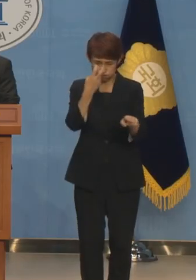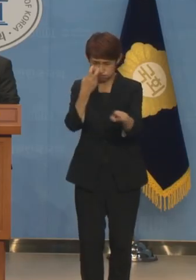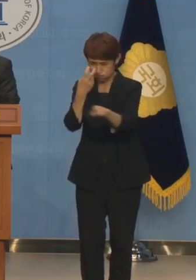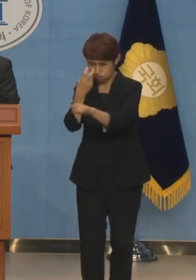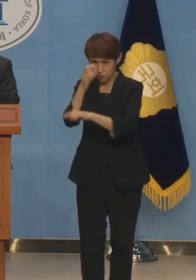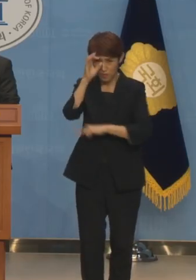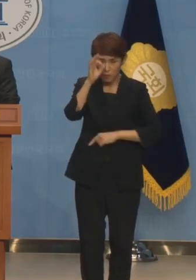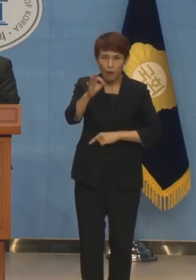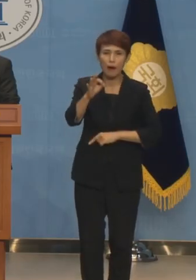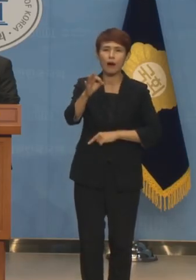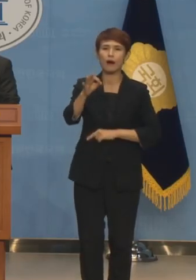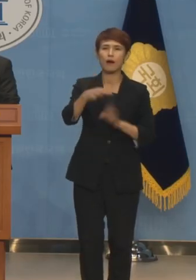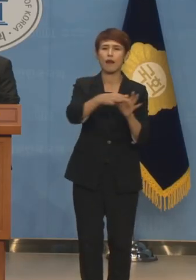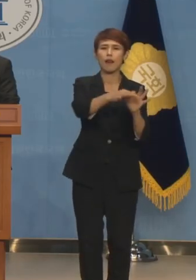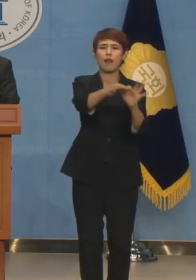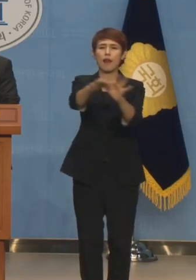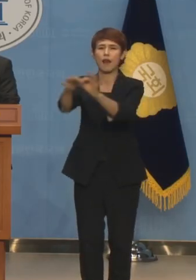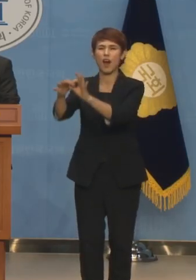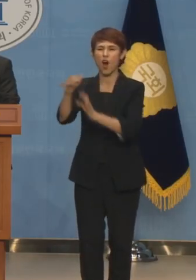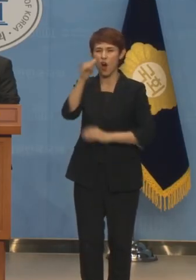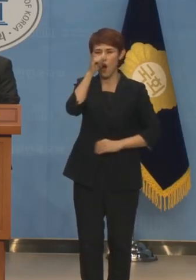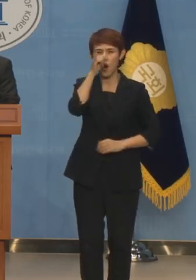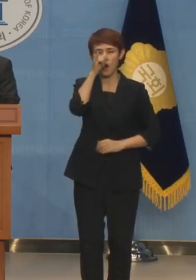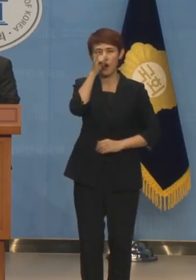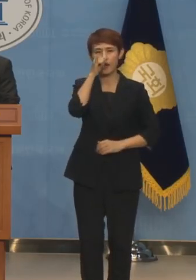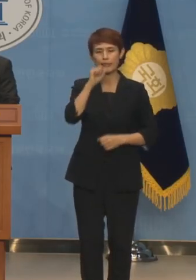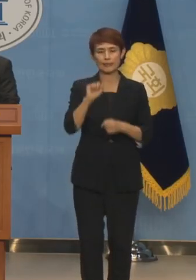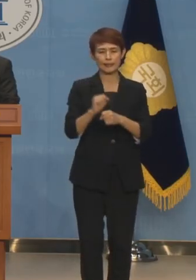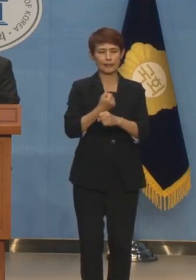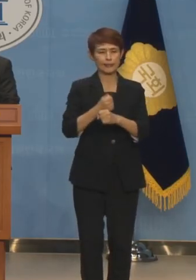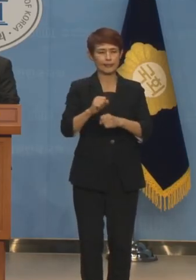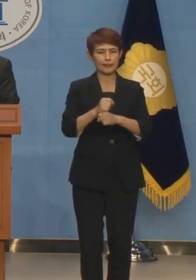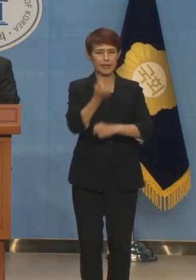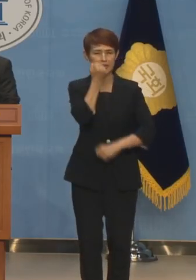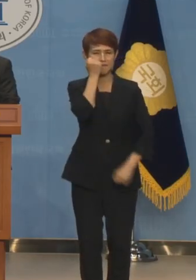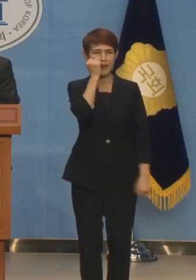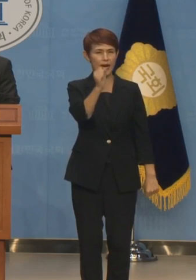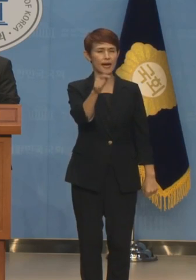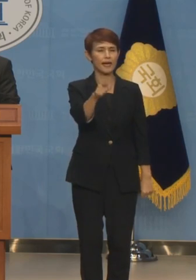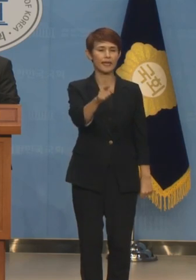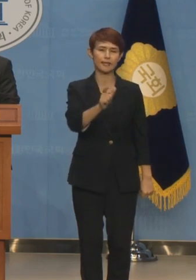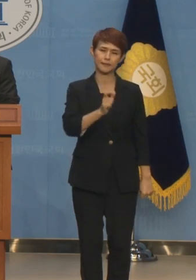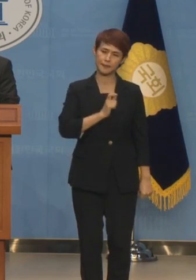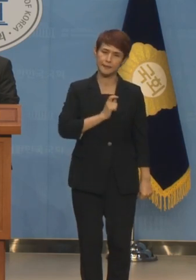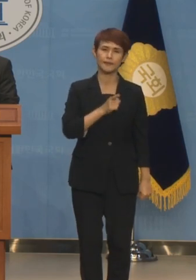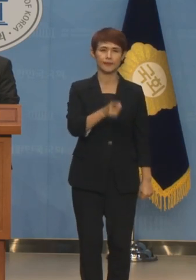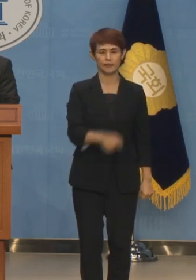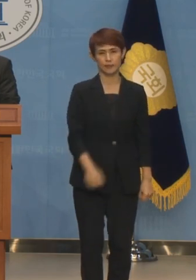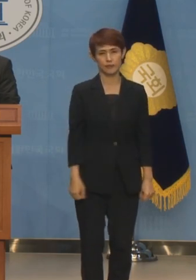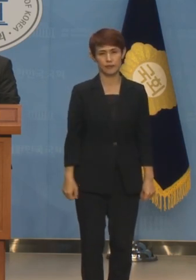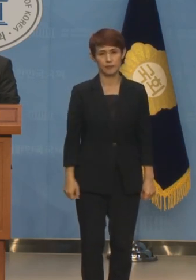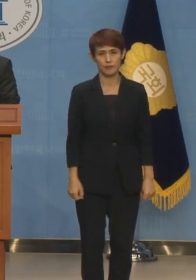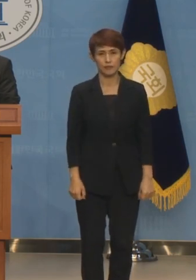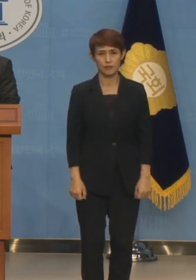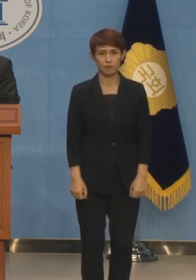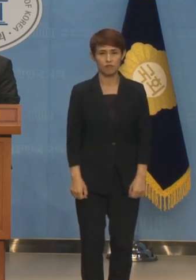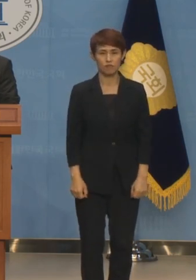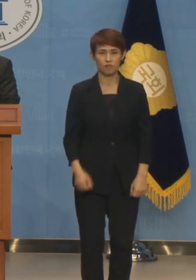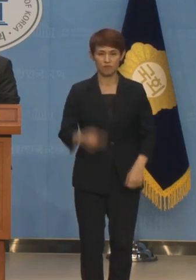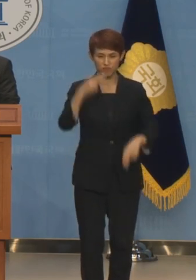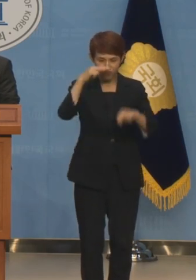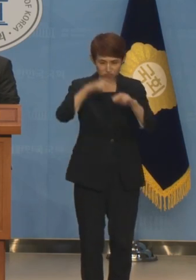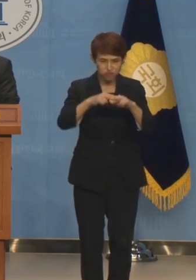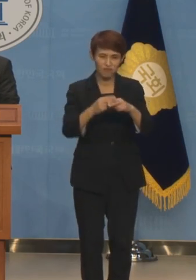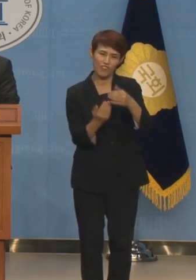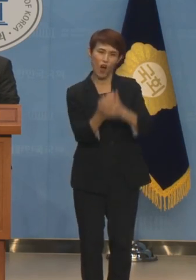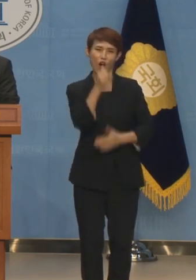관계는 대왕고래의 꿈이 아니라 카르텔의 꿈은 아닌지 의심스럽게 만듭니다. 유전 게이트로